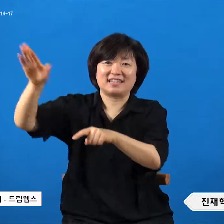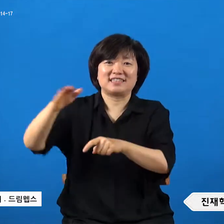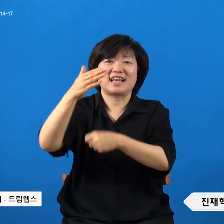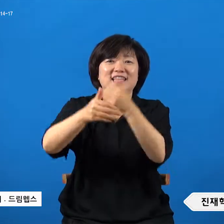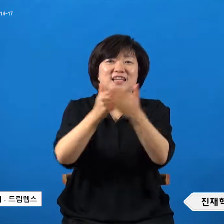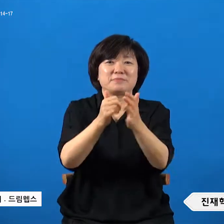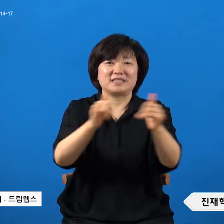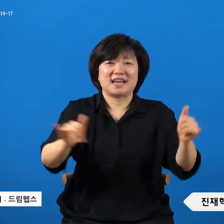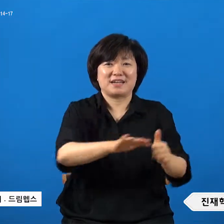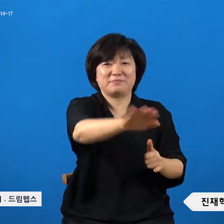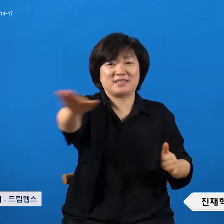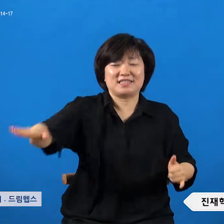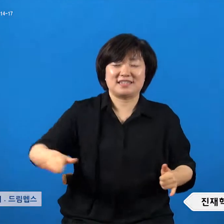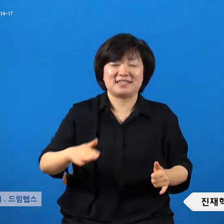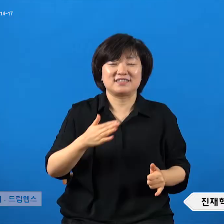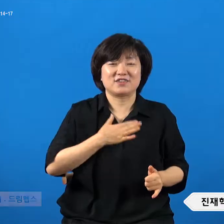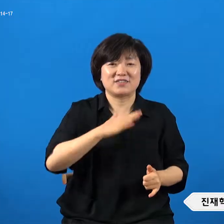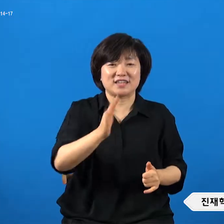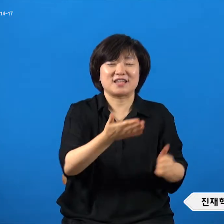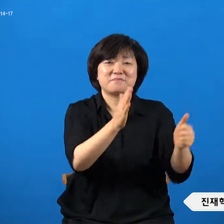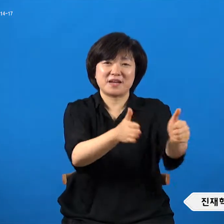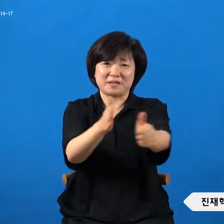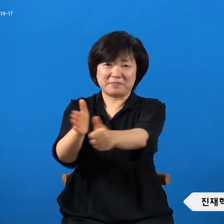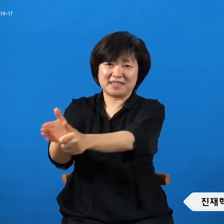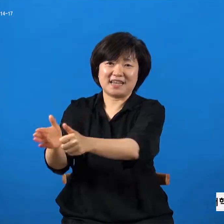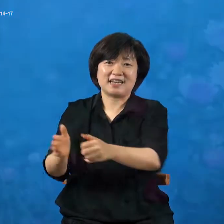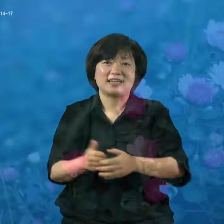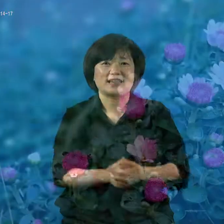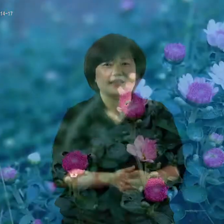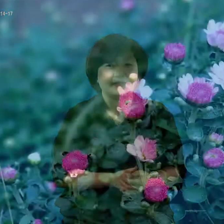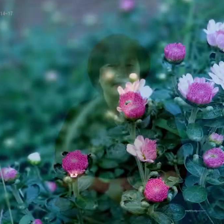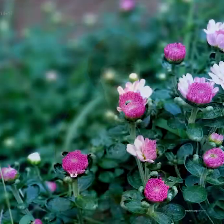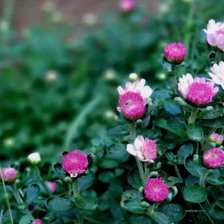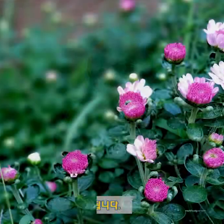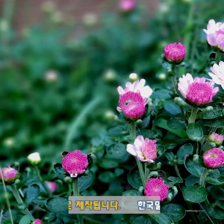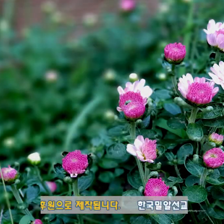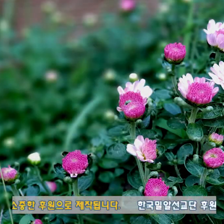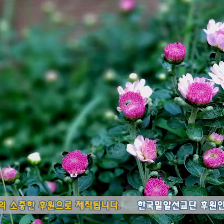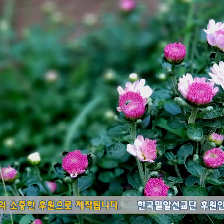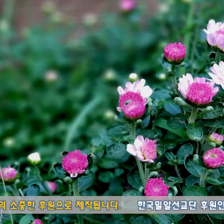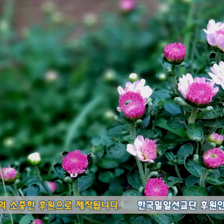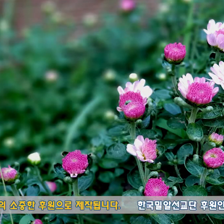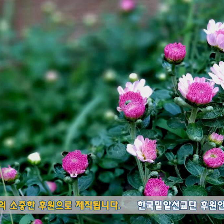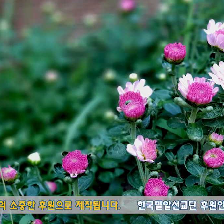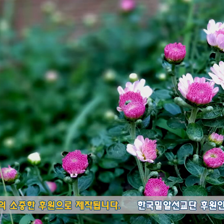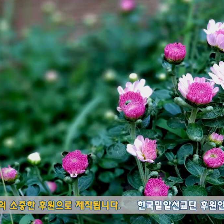여러분과 제가 되시기를 주의 이름으로 축원합니다.